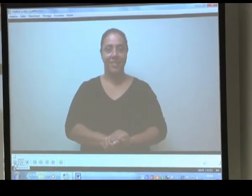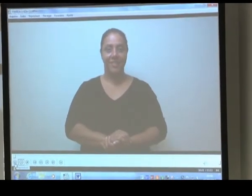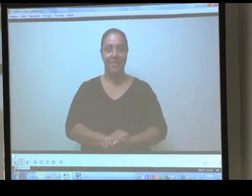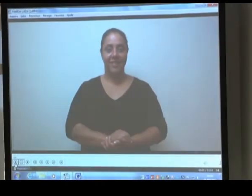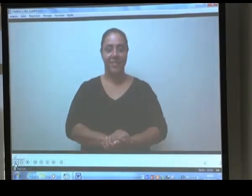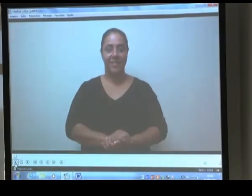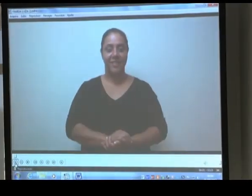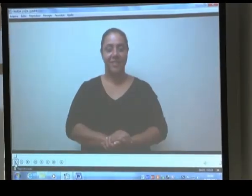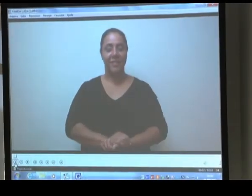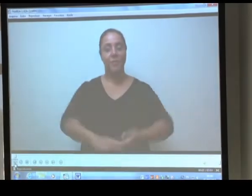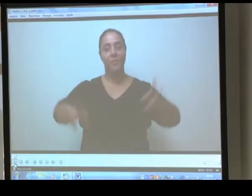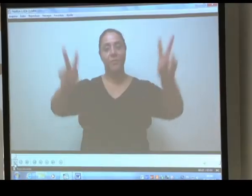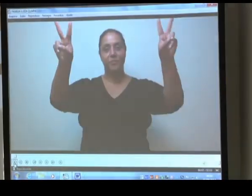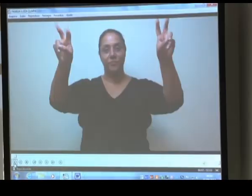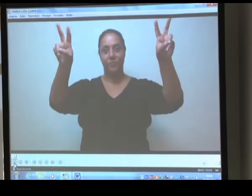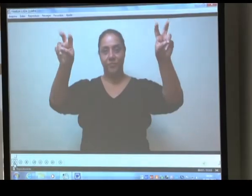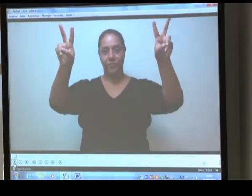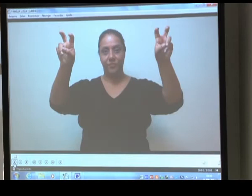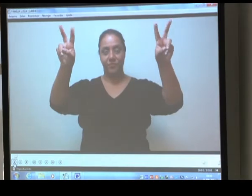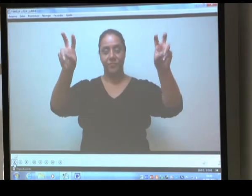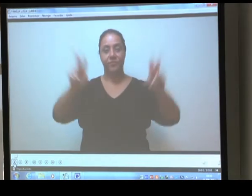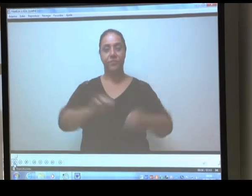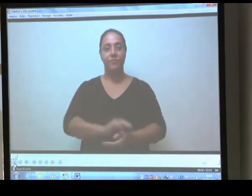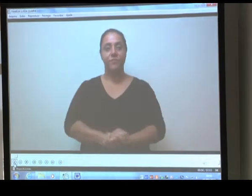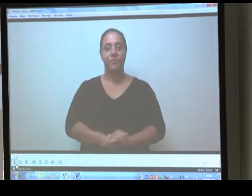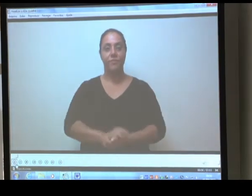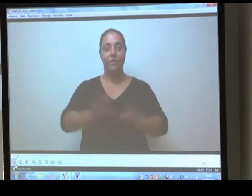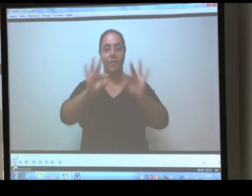E sou eu com a boca de fora. Família de Luísa.